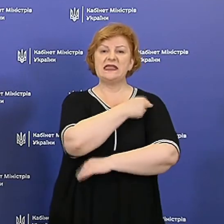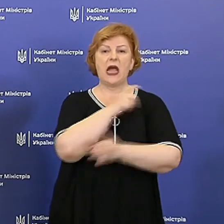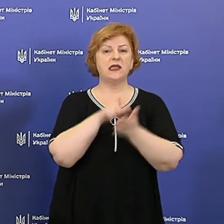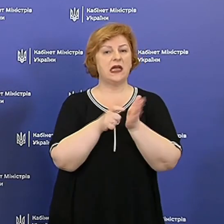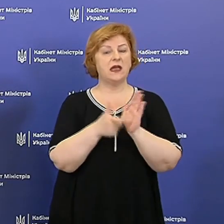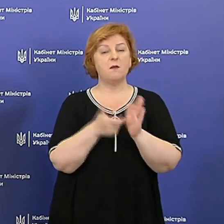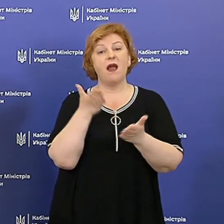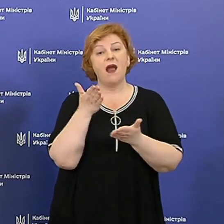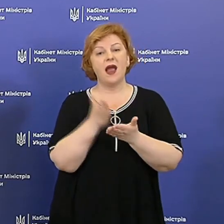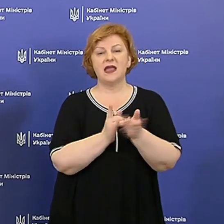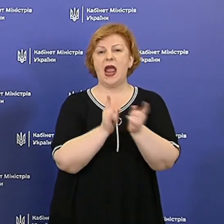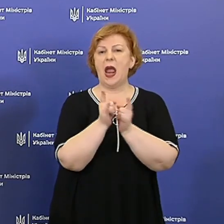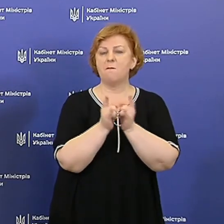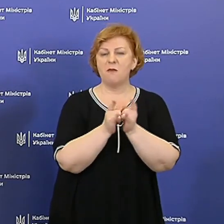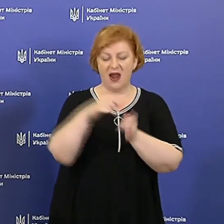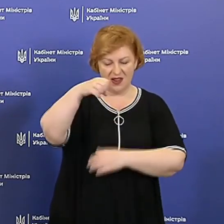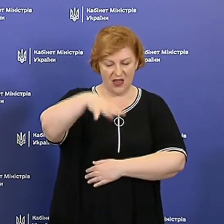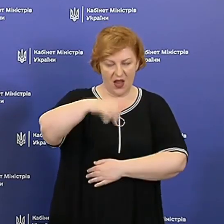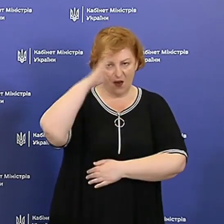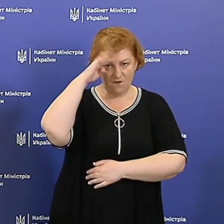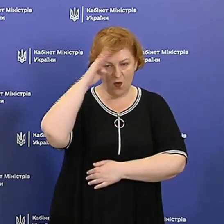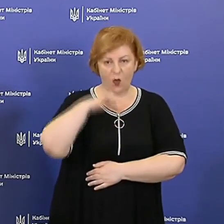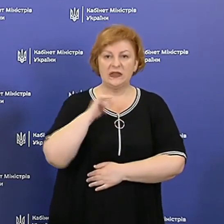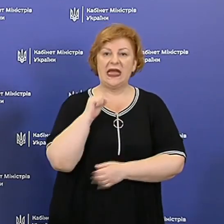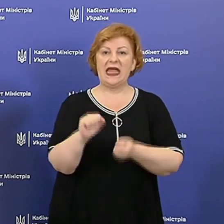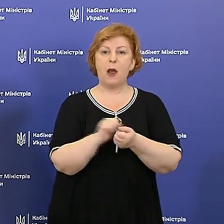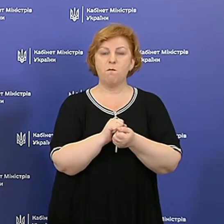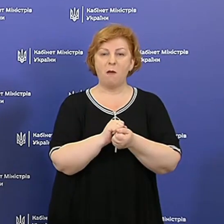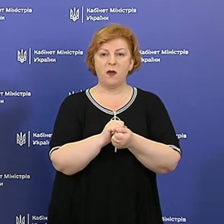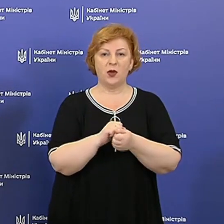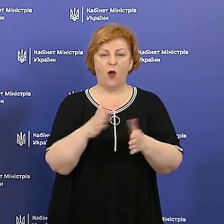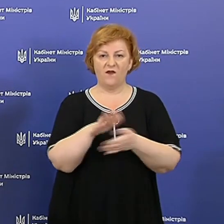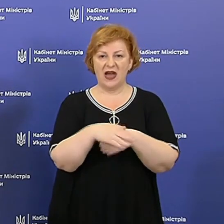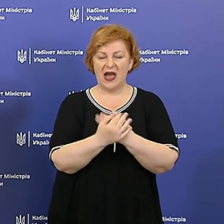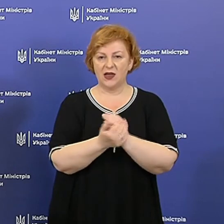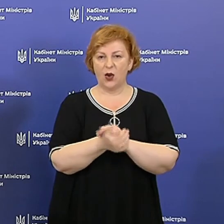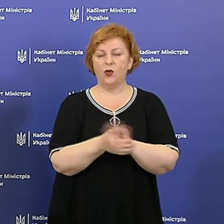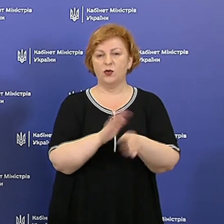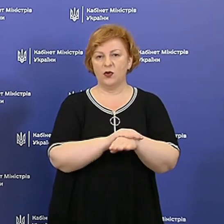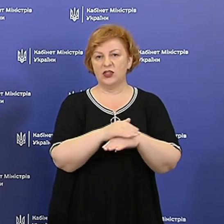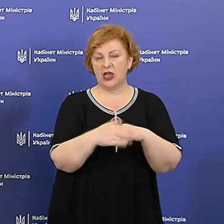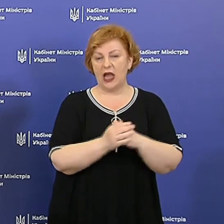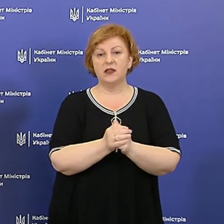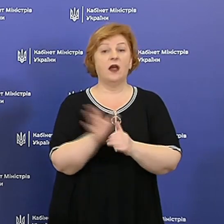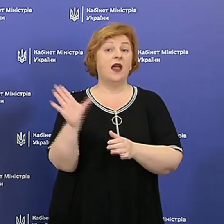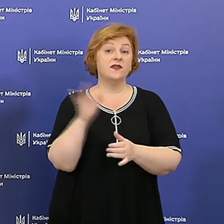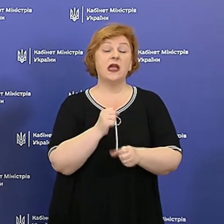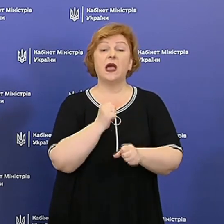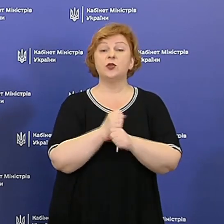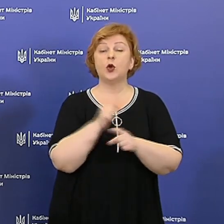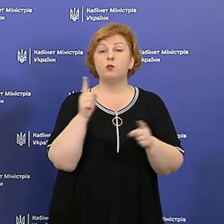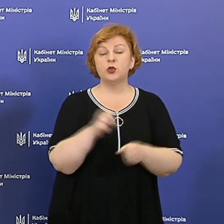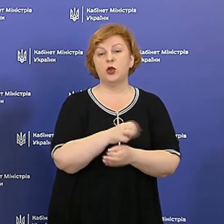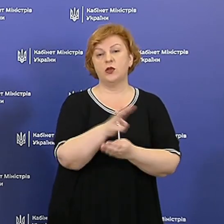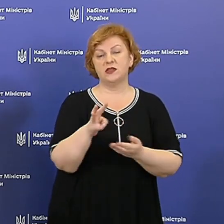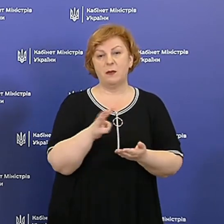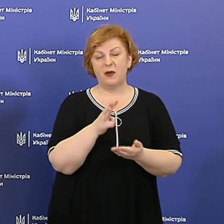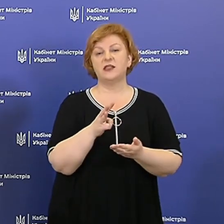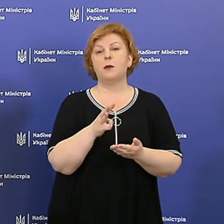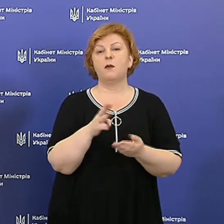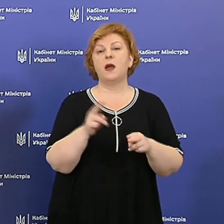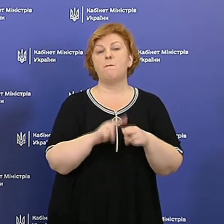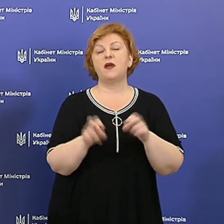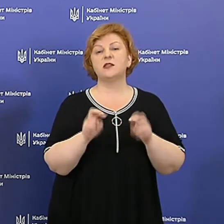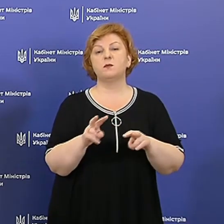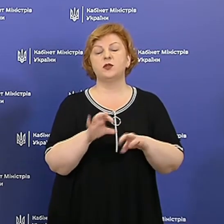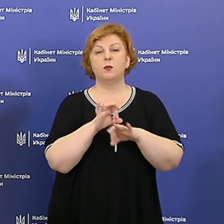є мило, проточна вода і паперові рушники. Все зроблено для того, щоб забезпечити безпечне проведення